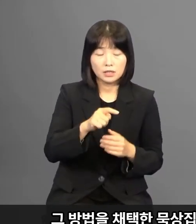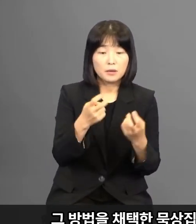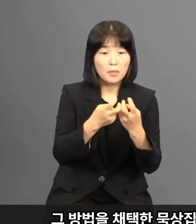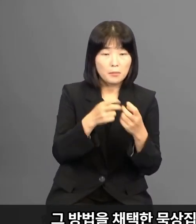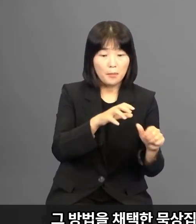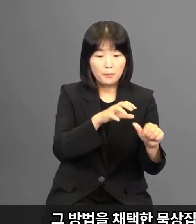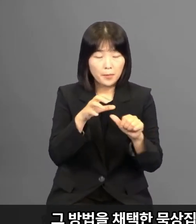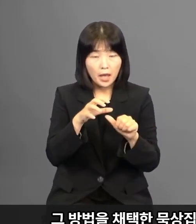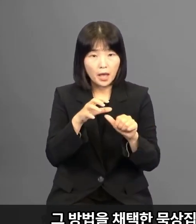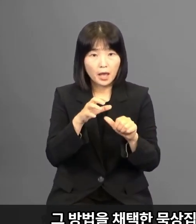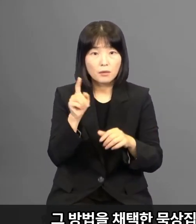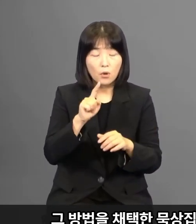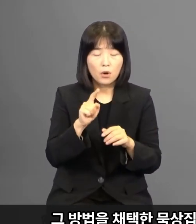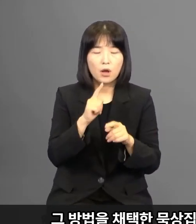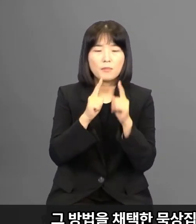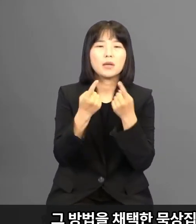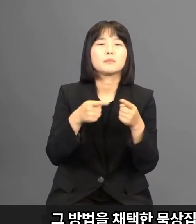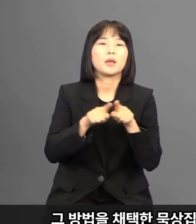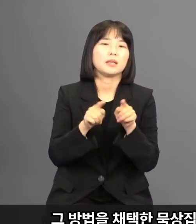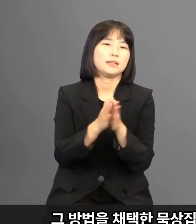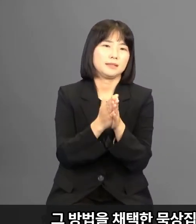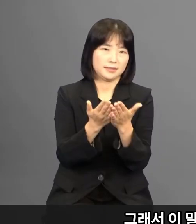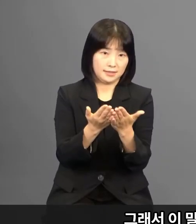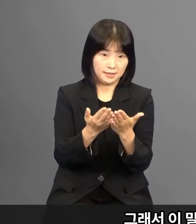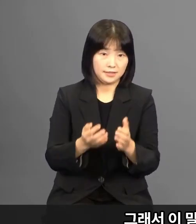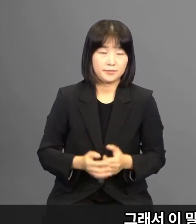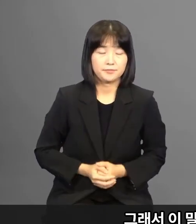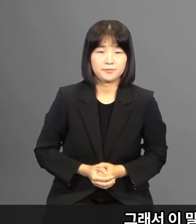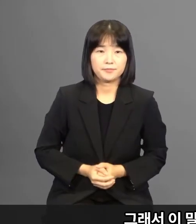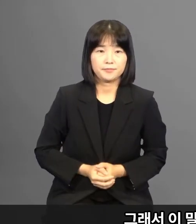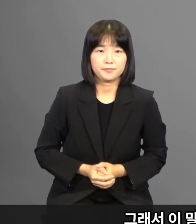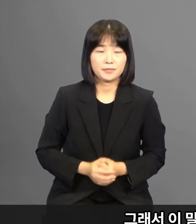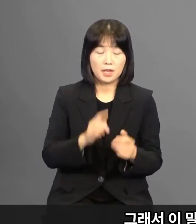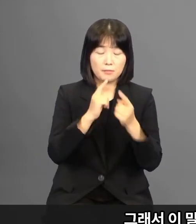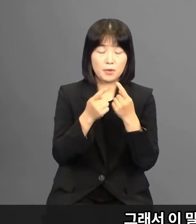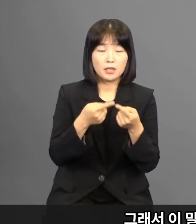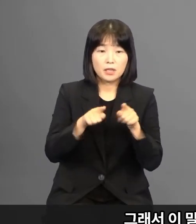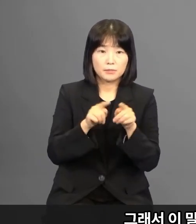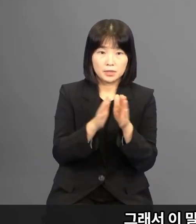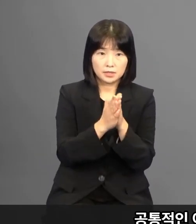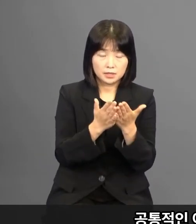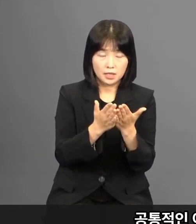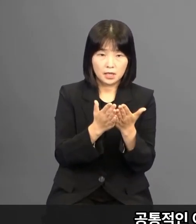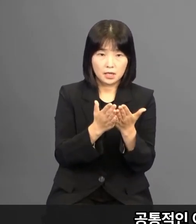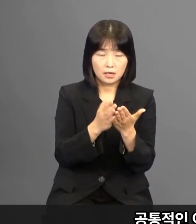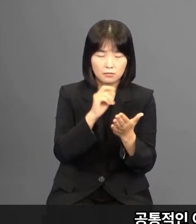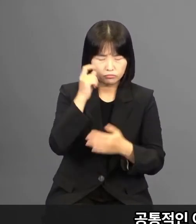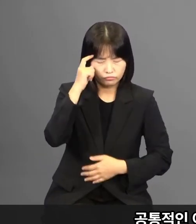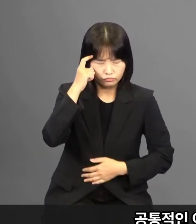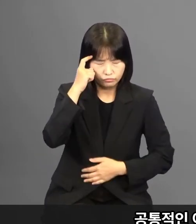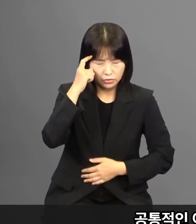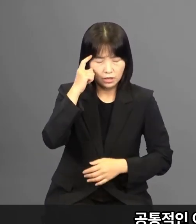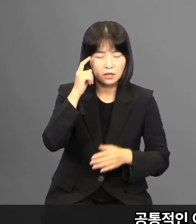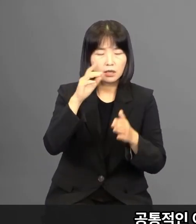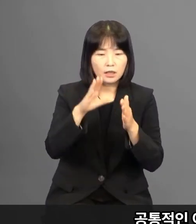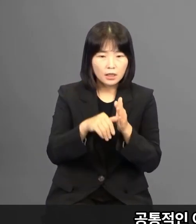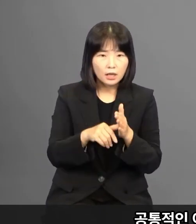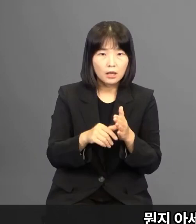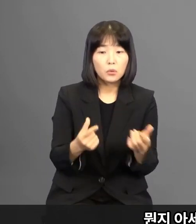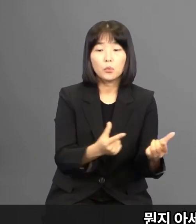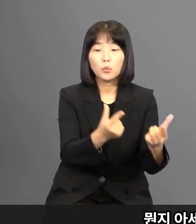말씀 함께 묵상집이에요. 자, 그래서 이 말씀 묵상집을 이렇게 하시다 보면 공통적인 이야기가 하나